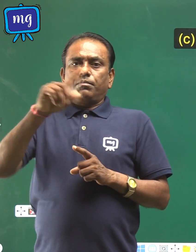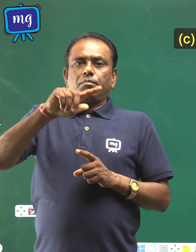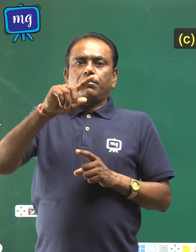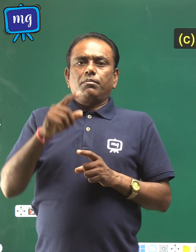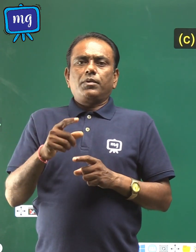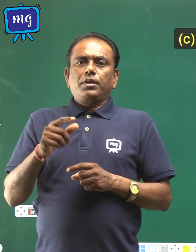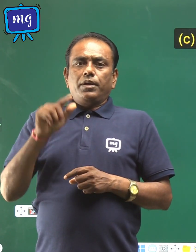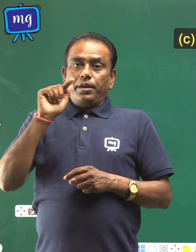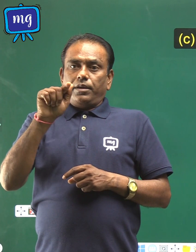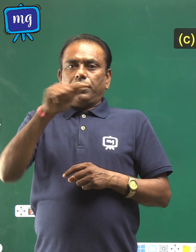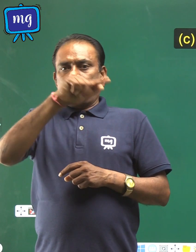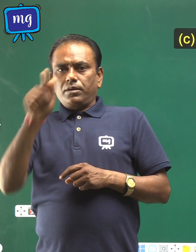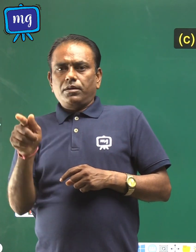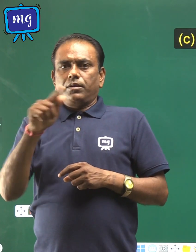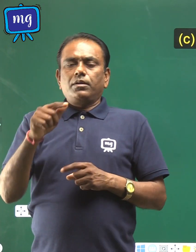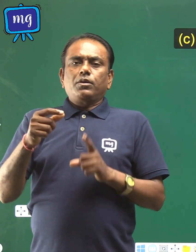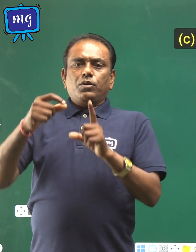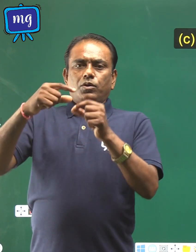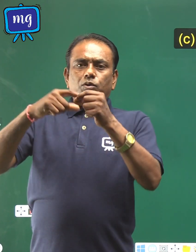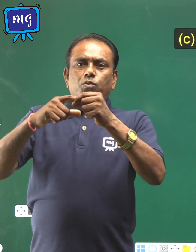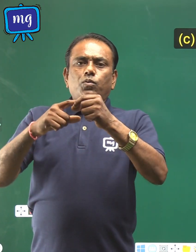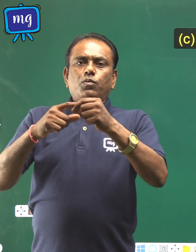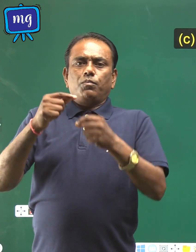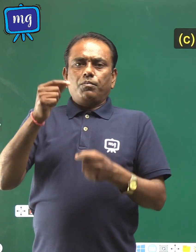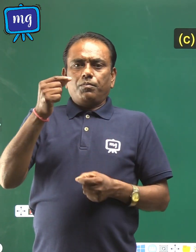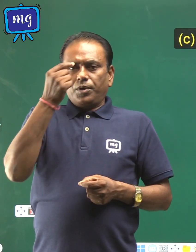चाप इधर से काटा Q बिंदु से,